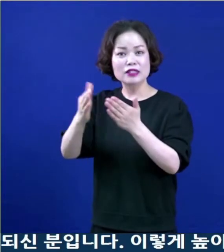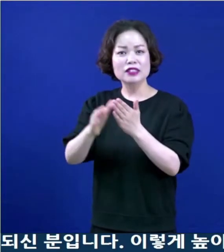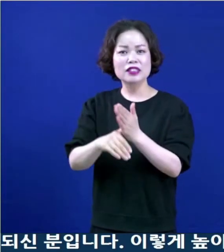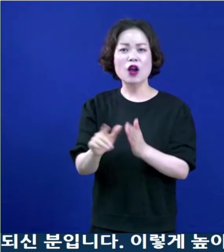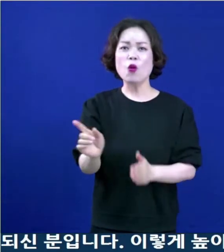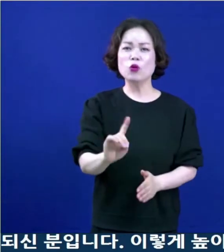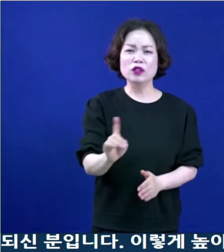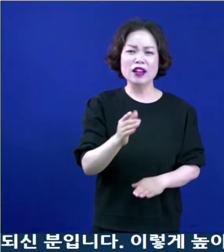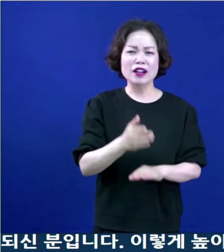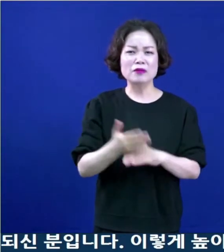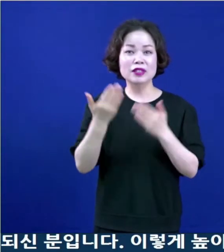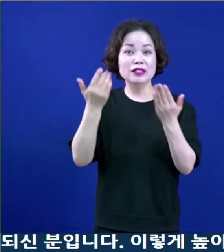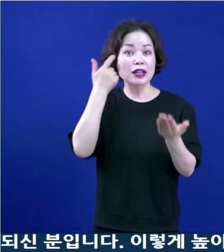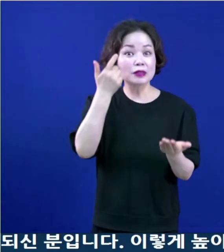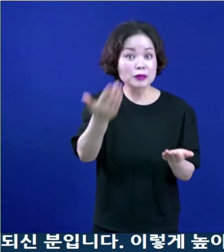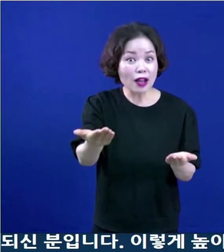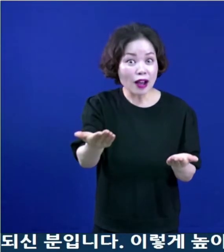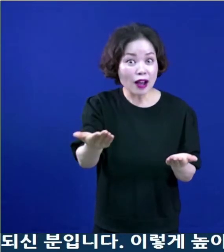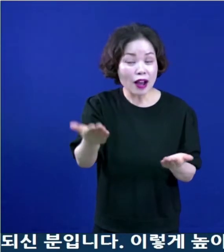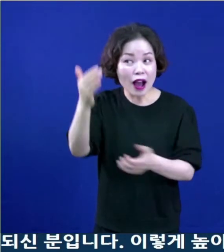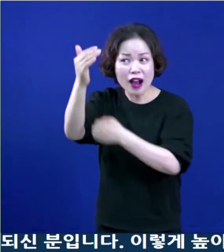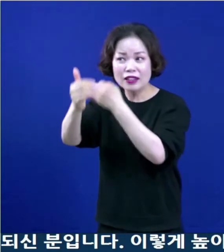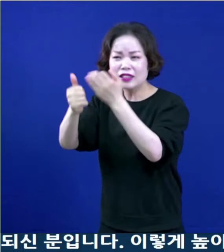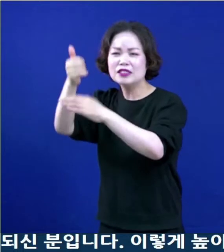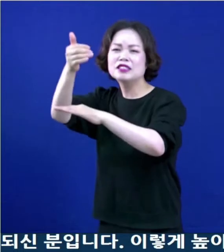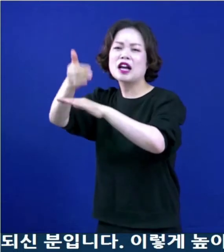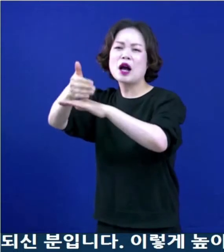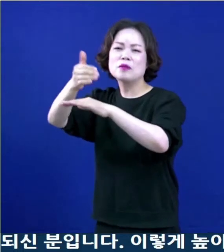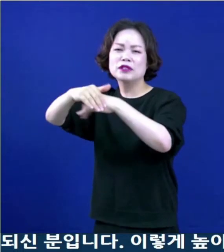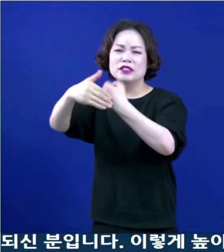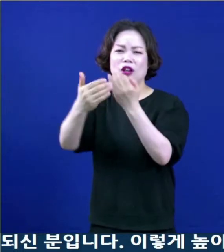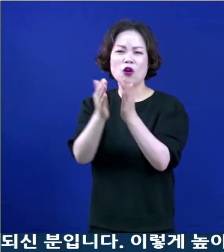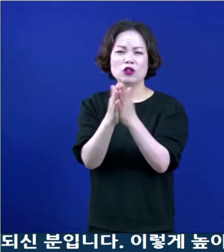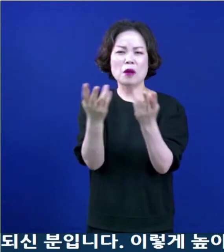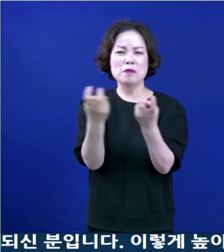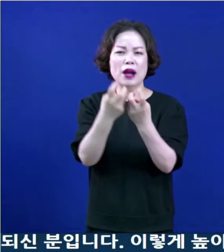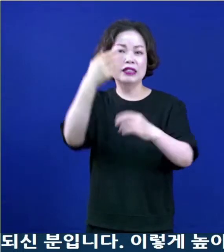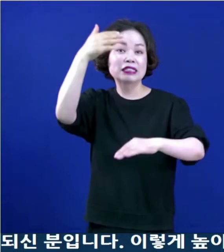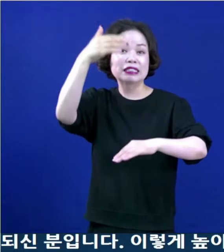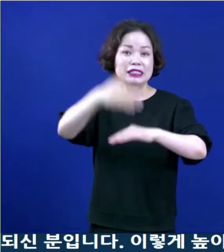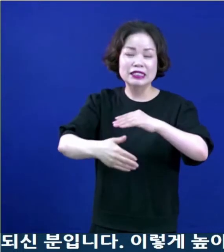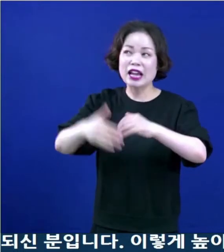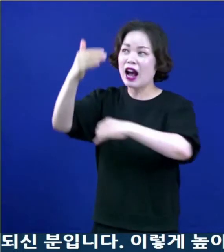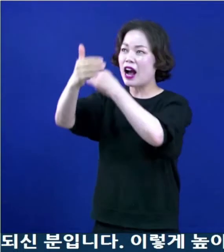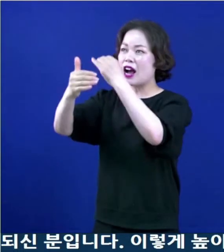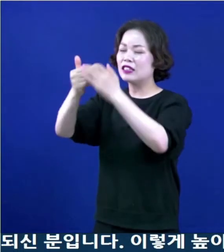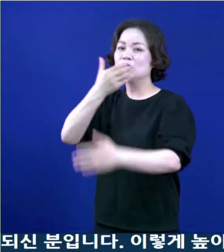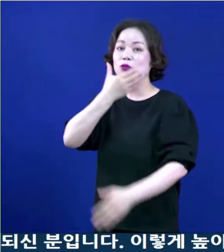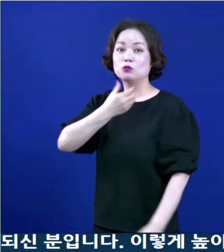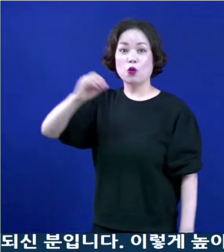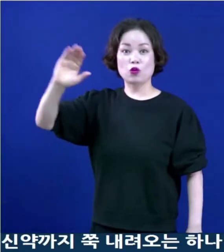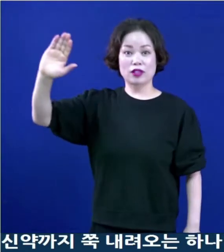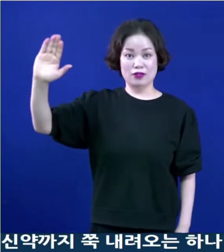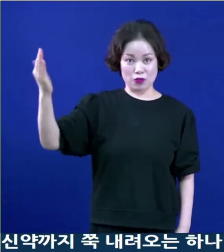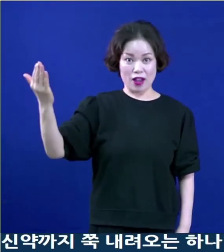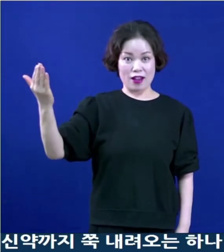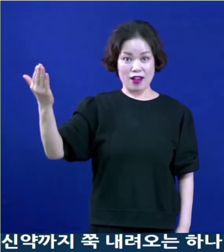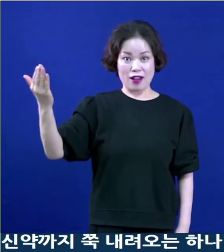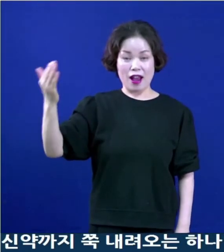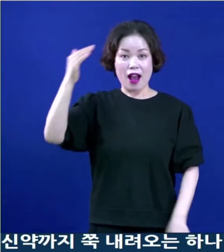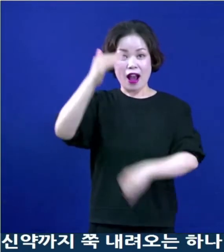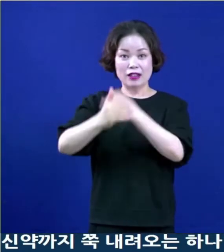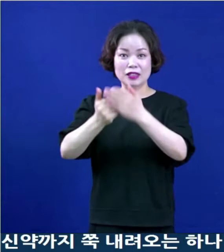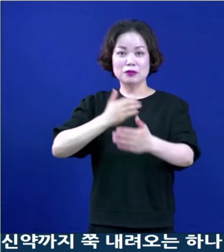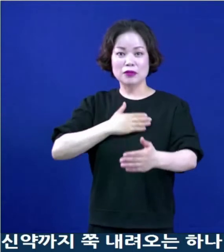하나님을 감사합니까? 그 하나님을 감사하는 성경적인 방법 중에 하나가 하나님은 복되십니다. 하나님이